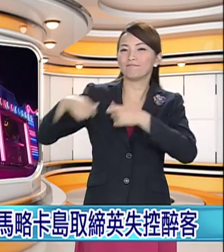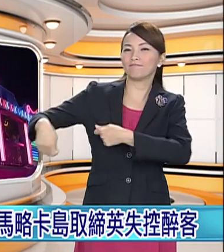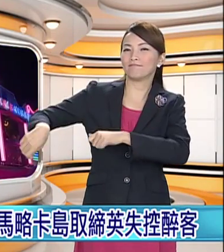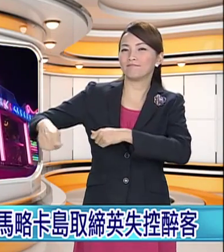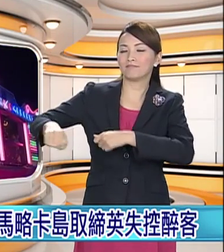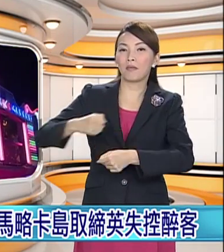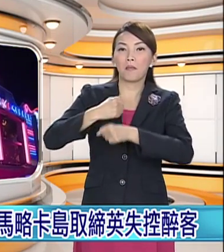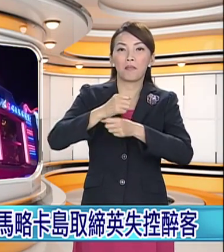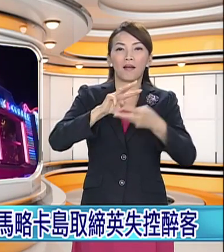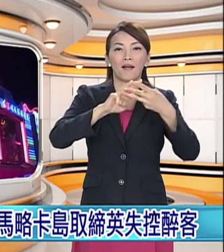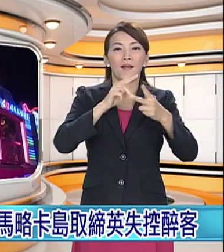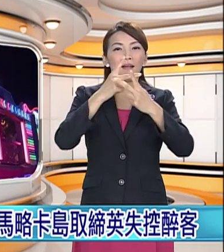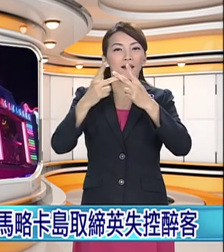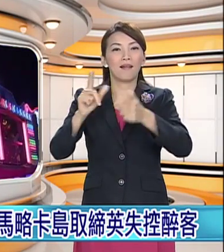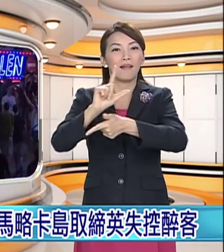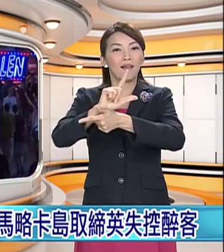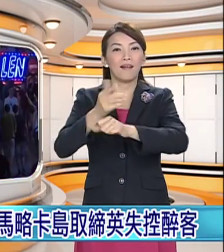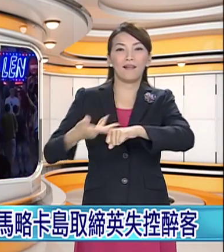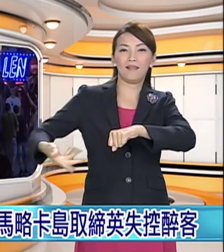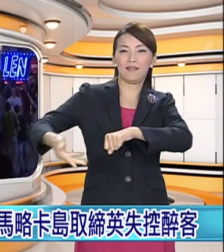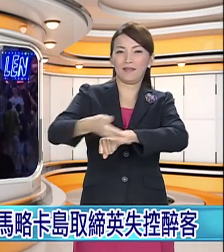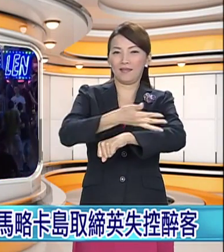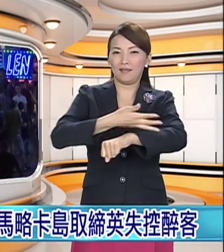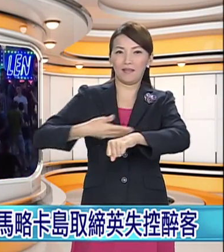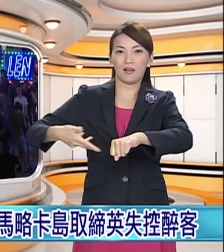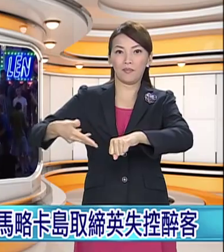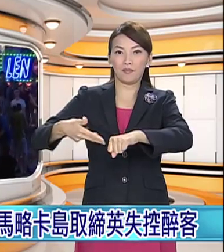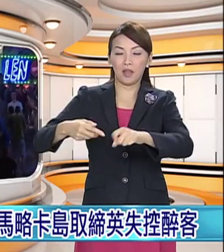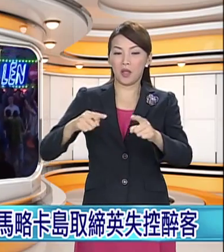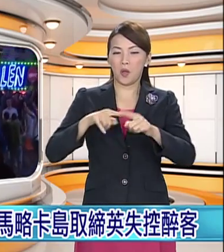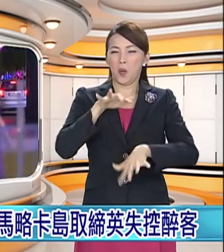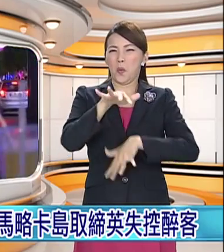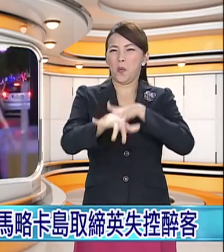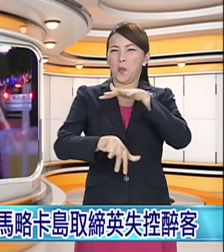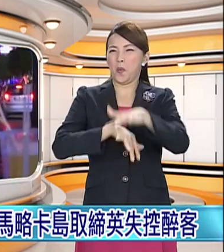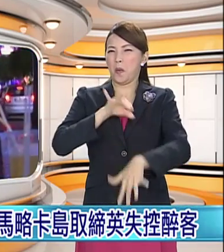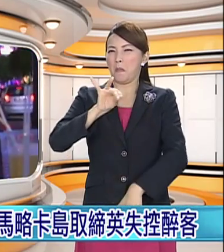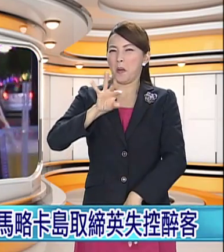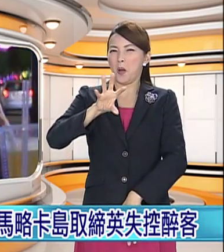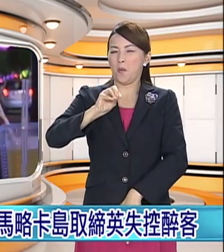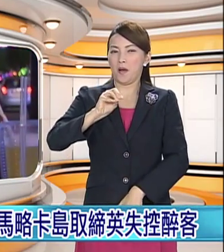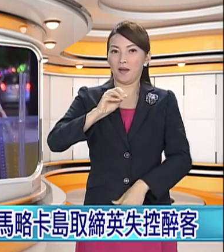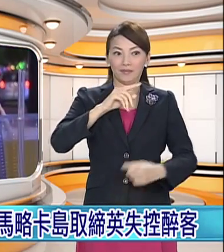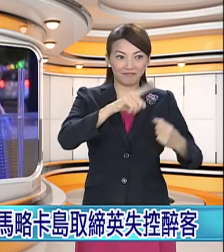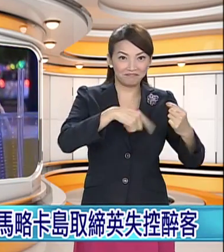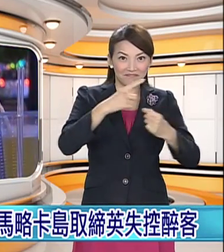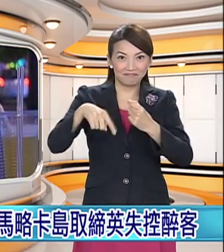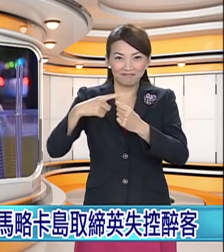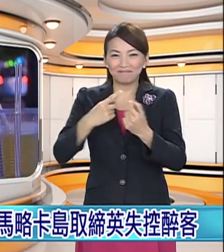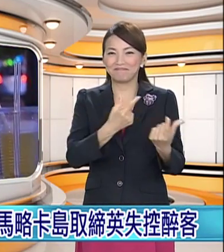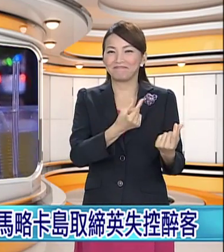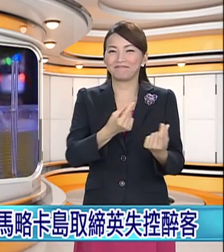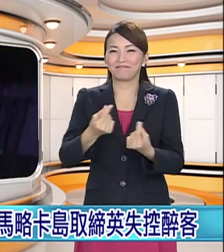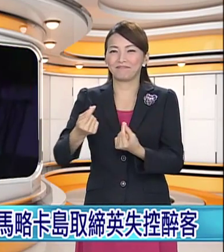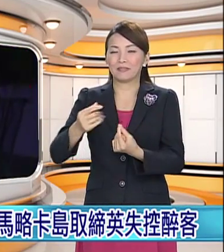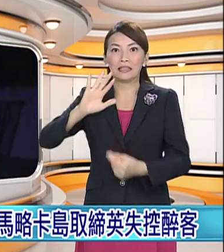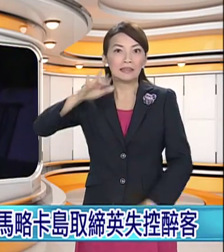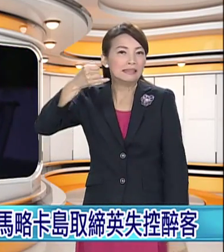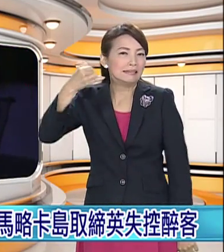西班牙的马略卡岛来度假，而有一些人呢，在喝酒之后就出现了